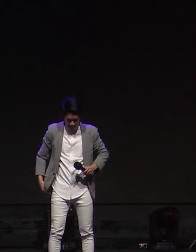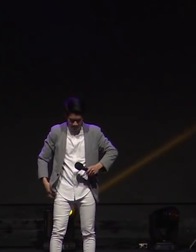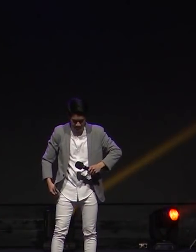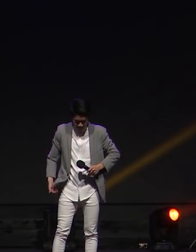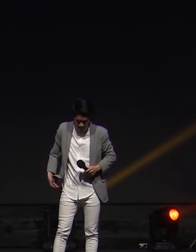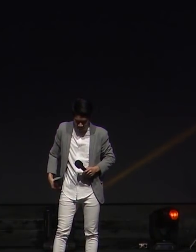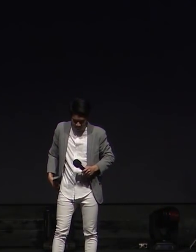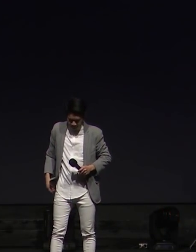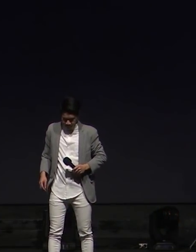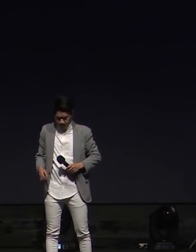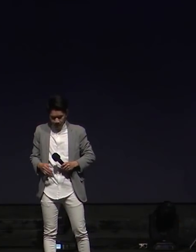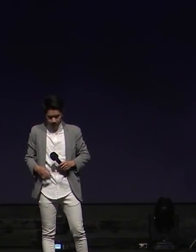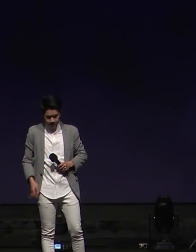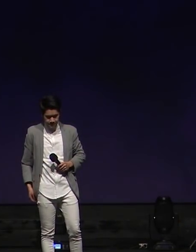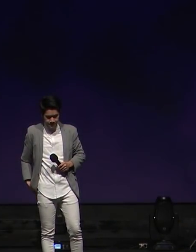Terima kasih Bapak.